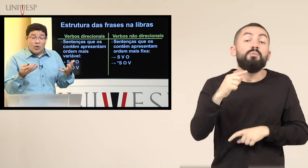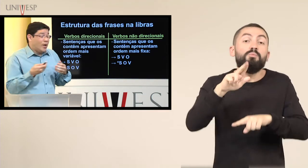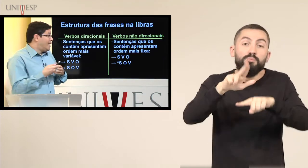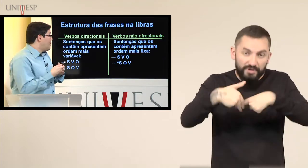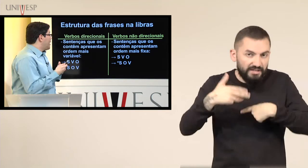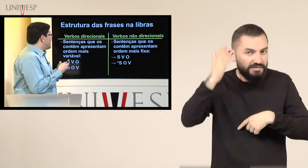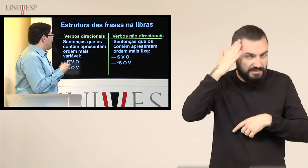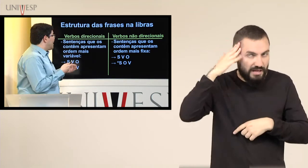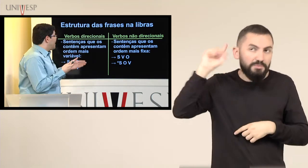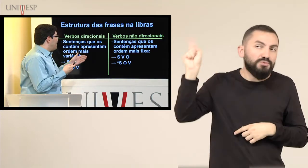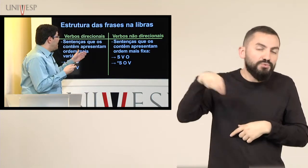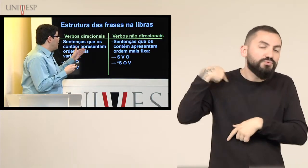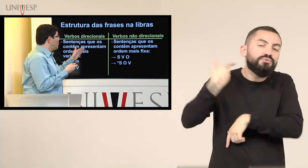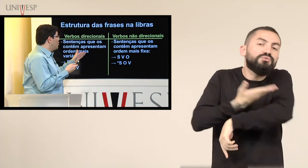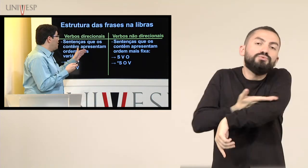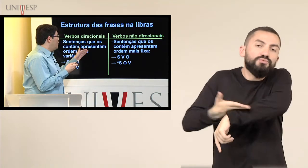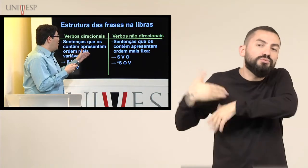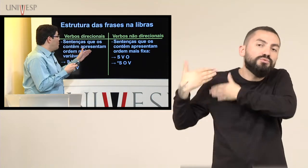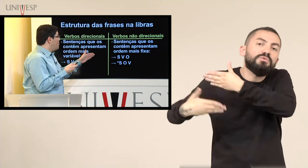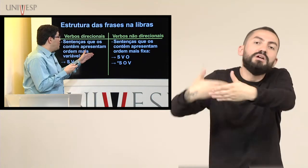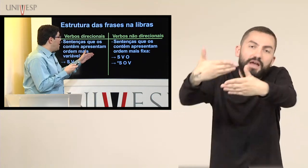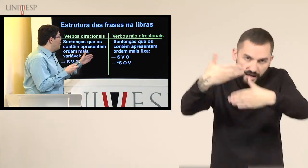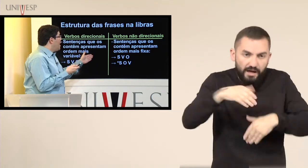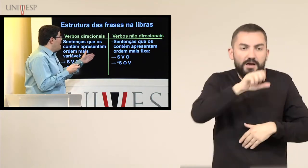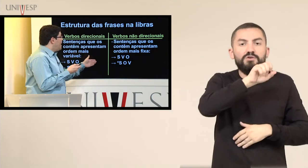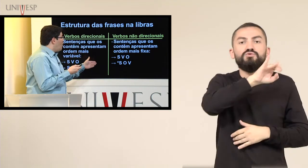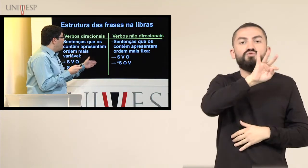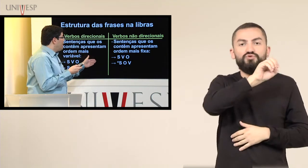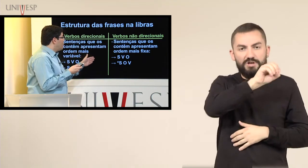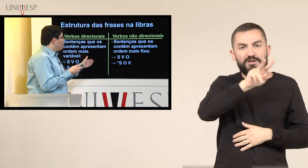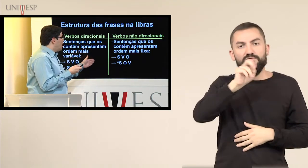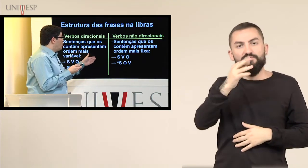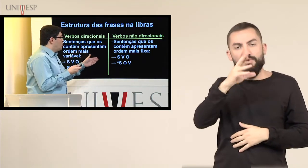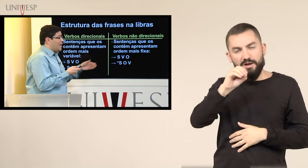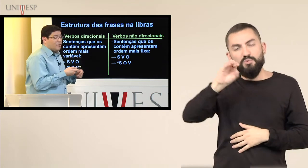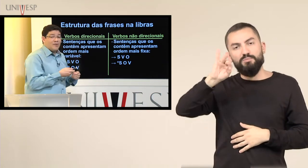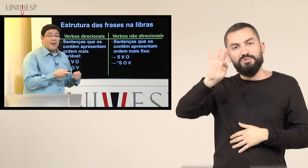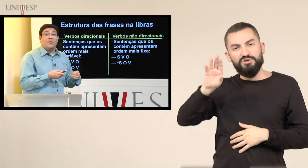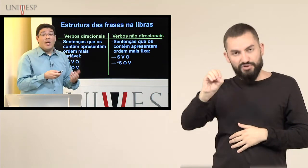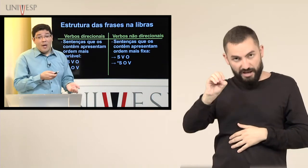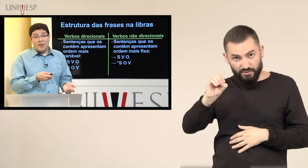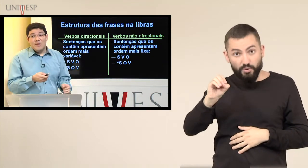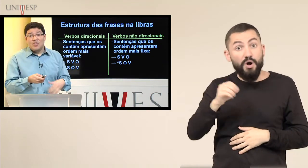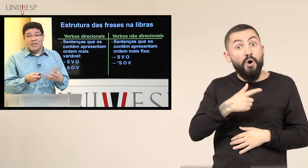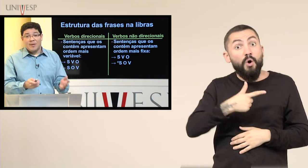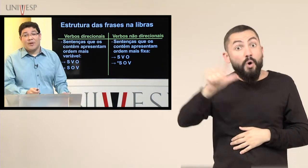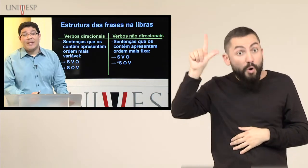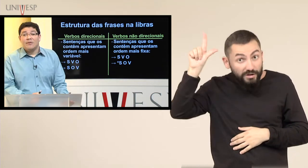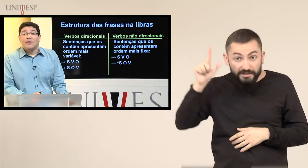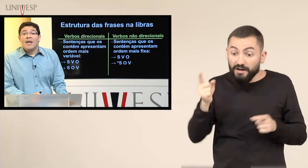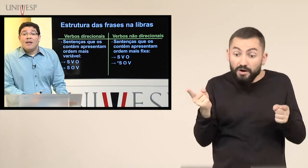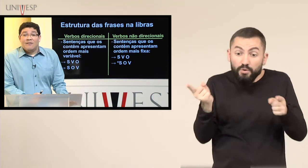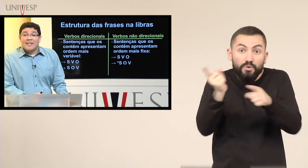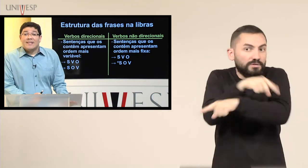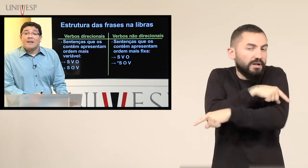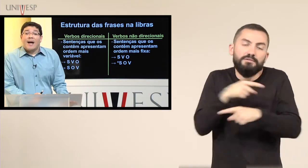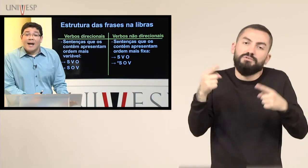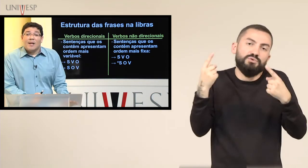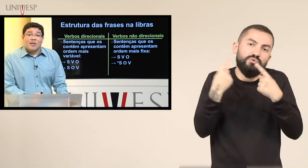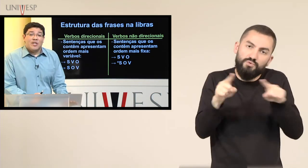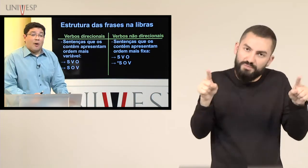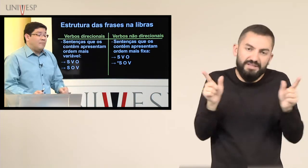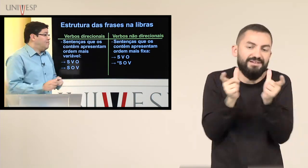natural, canônica para essas frases vai ser sujeito, verbo, objeto, e a ordem sujeito, objeto, verbo não é permitida e, portanto, vai